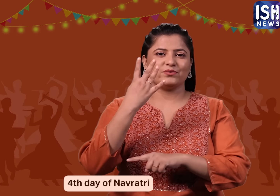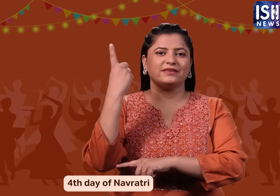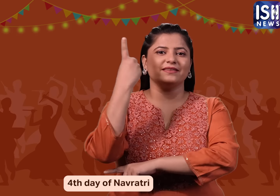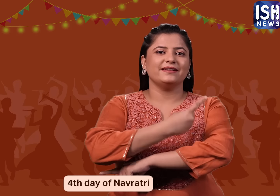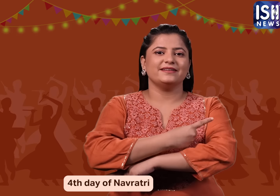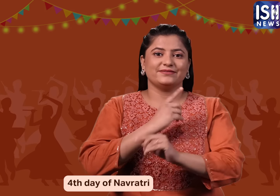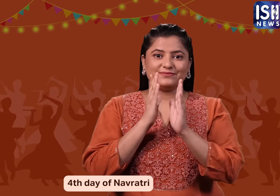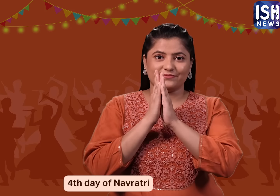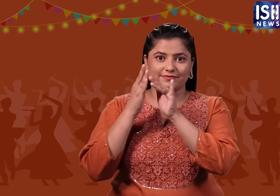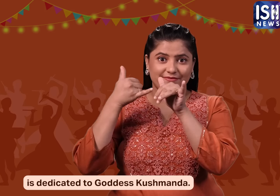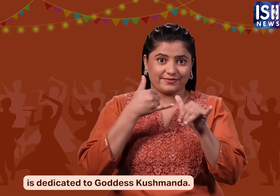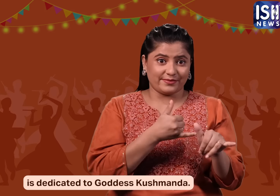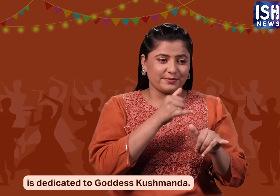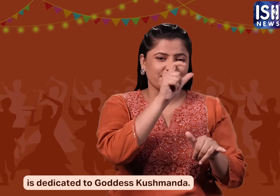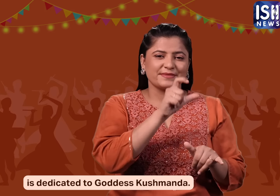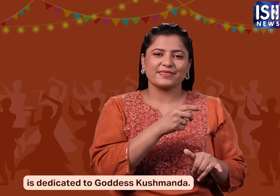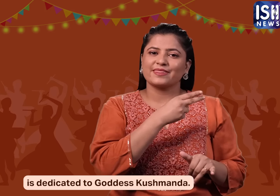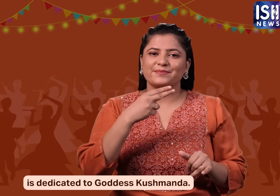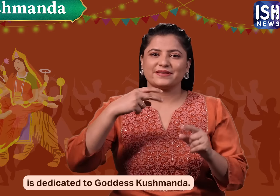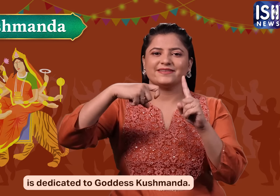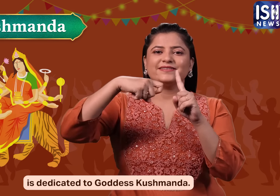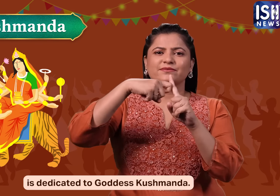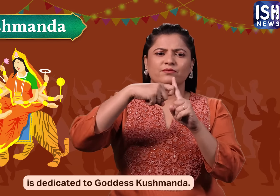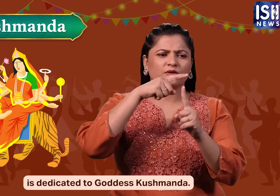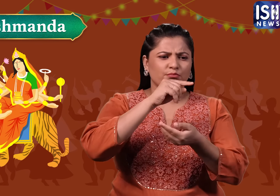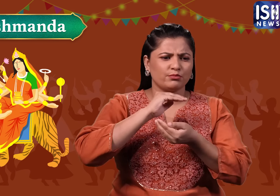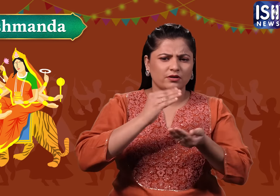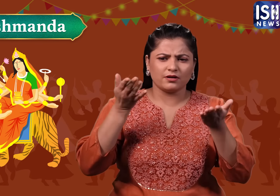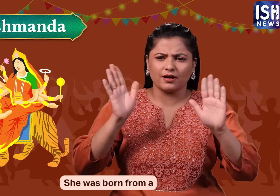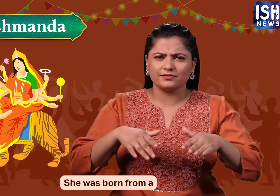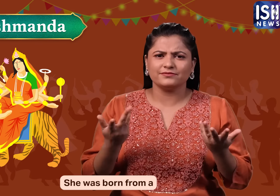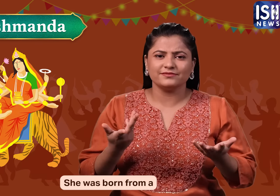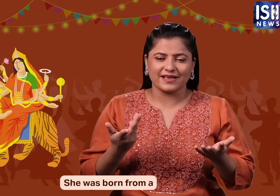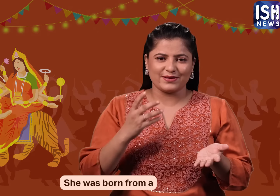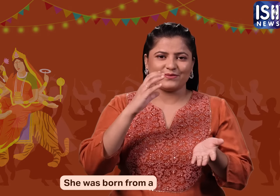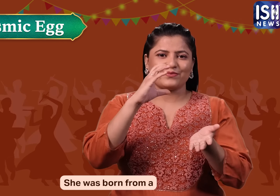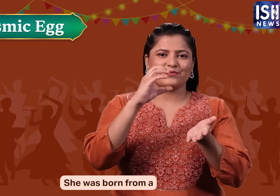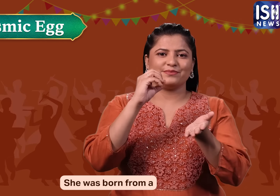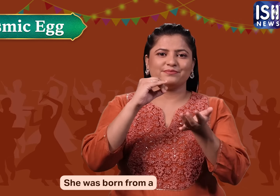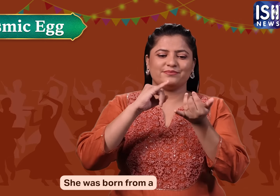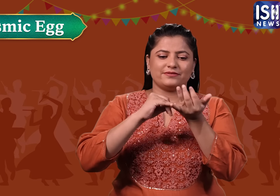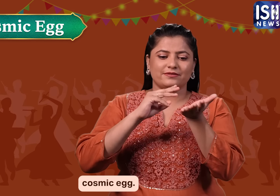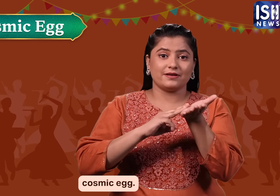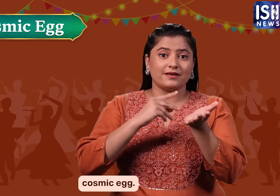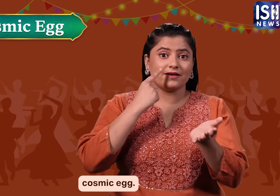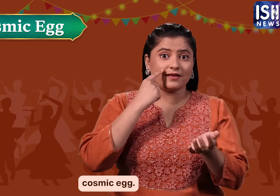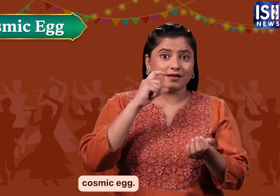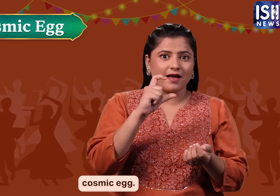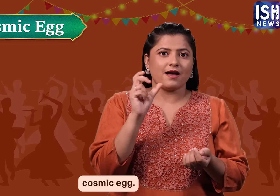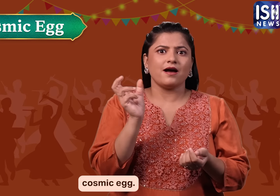नवरात्रि का चौथा दिन देवी कुष्मांडा को समर्पित है। वह एक ब्रह्मांडीय अंडे से पैदा हुई